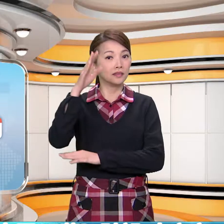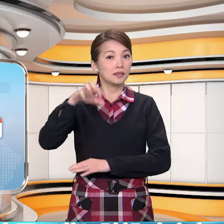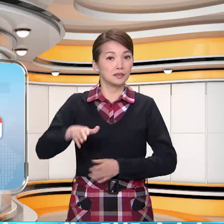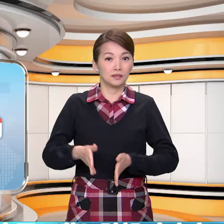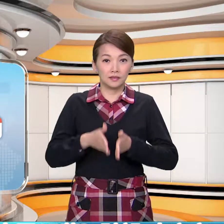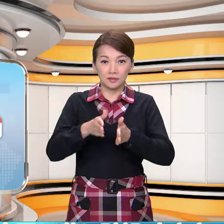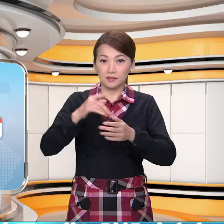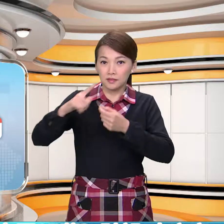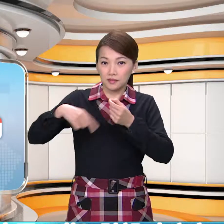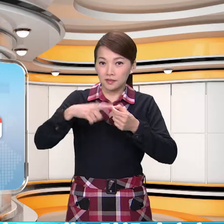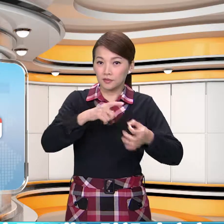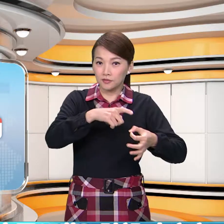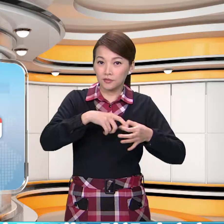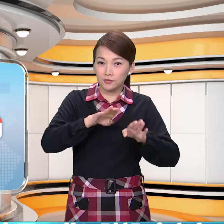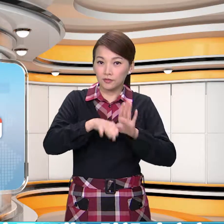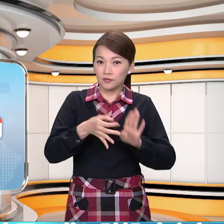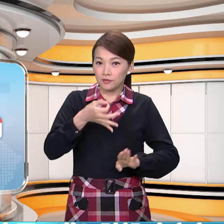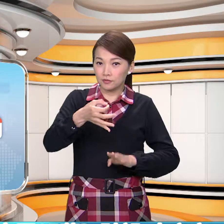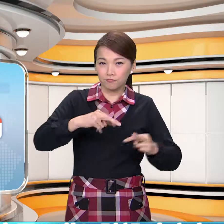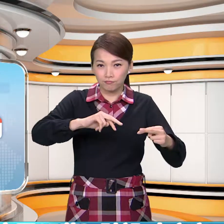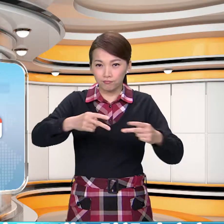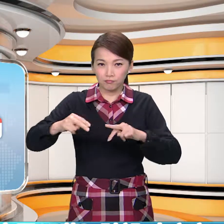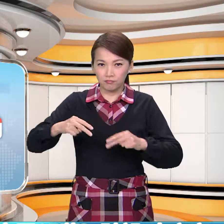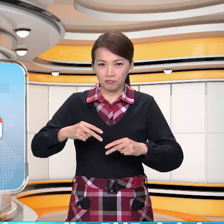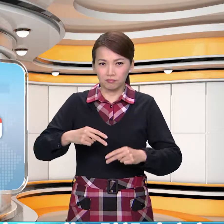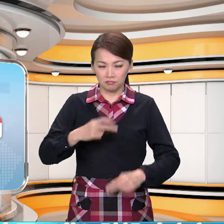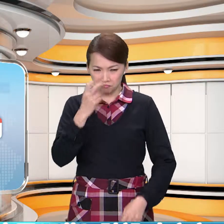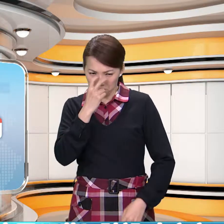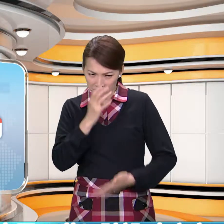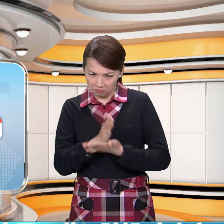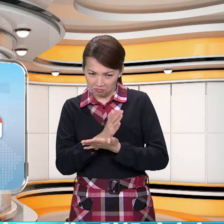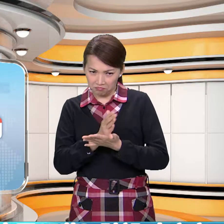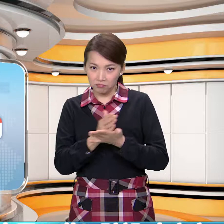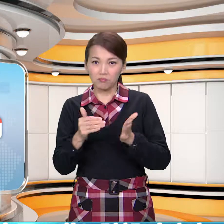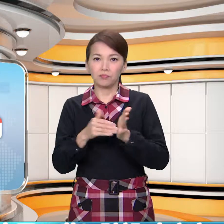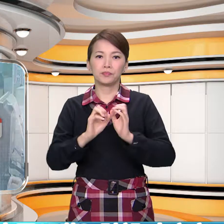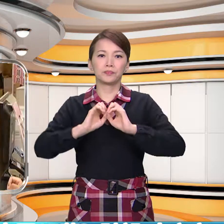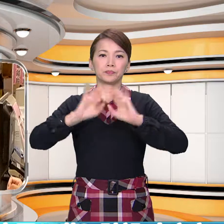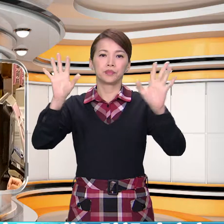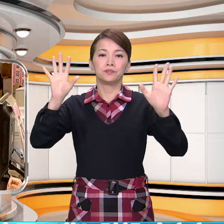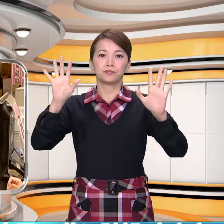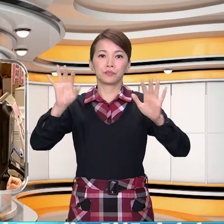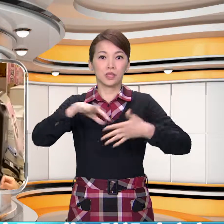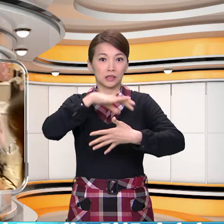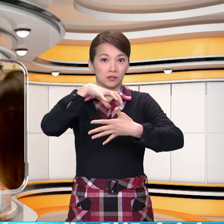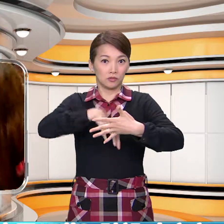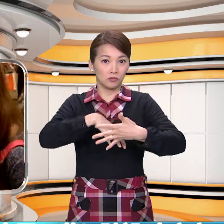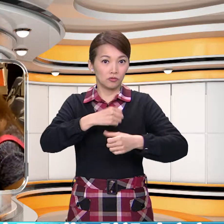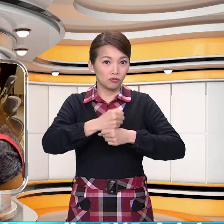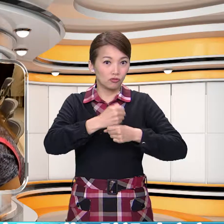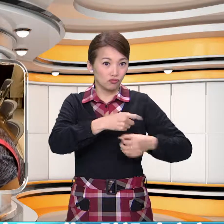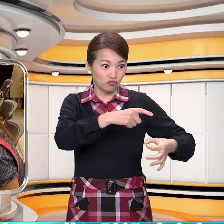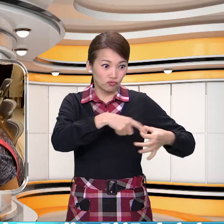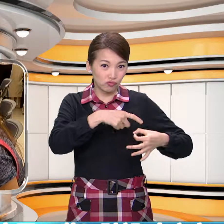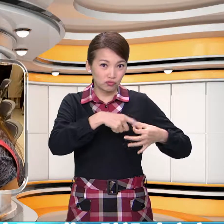财政部所得税税改检讨报告出炉，而其中薪资所得特别扣除